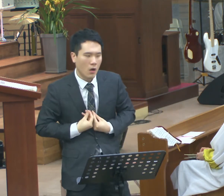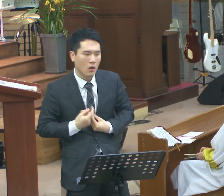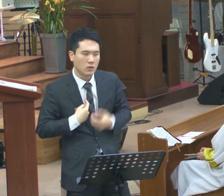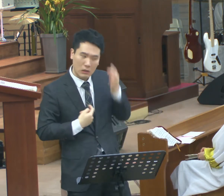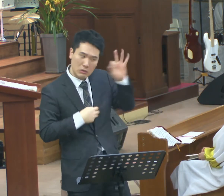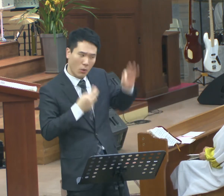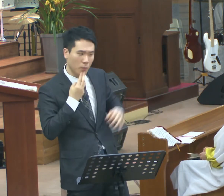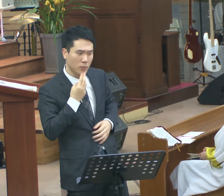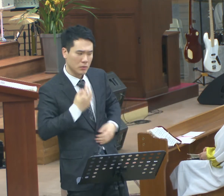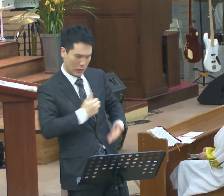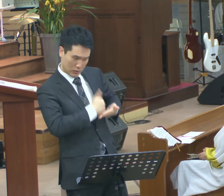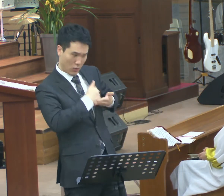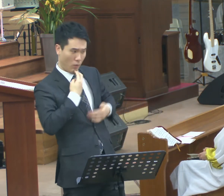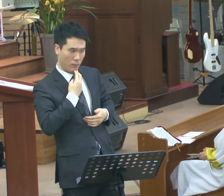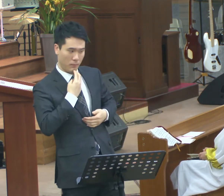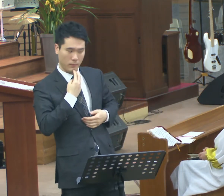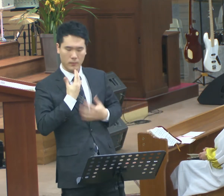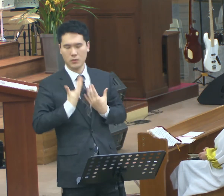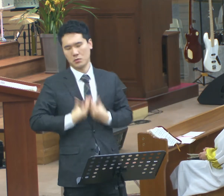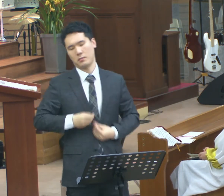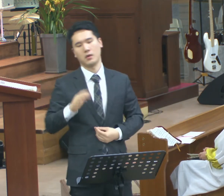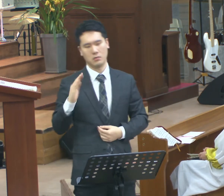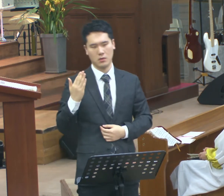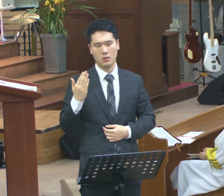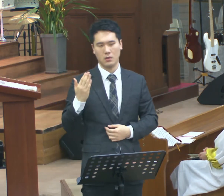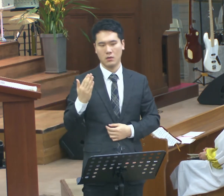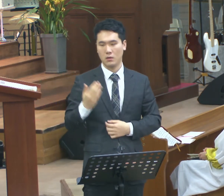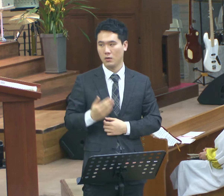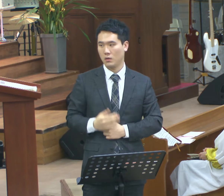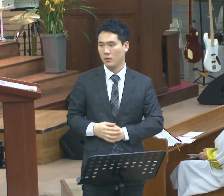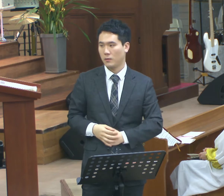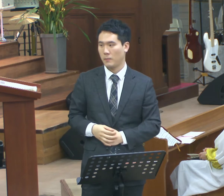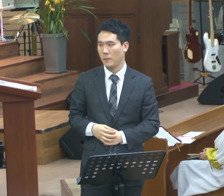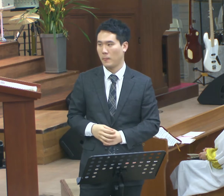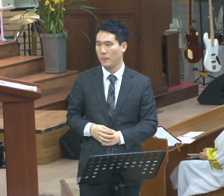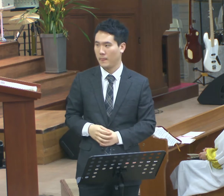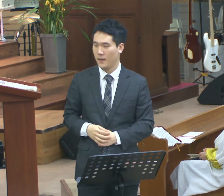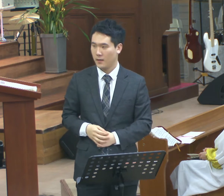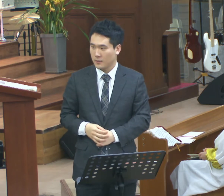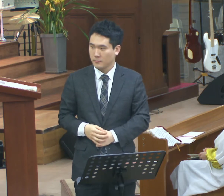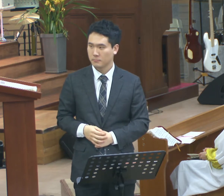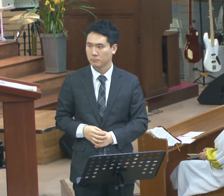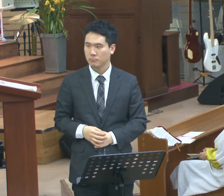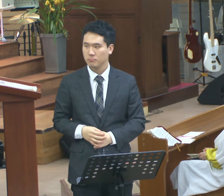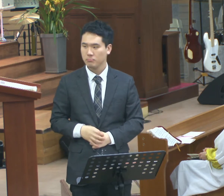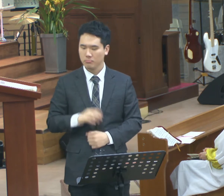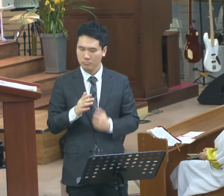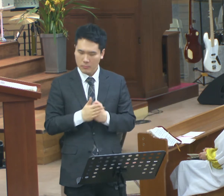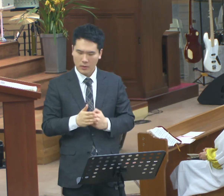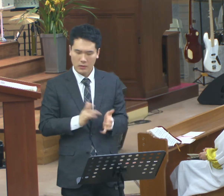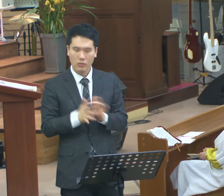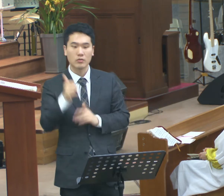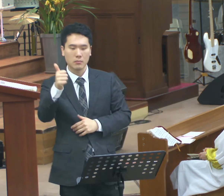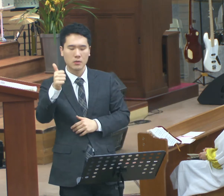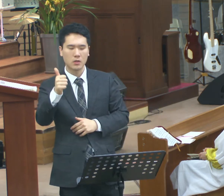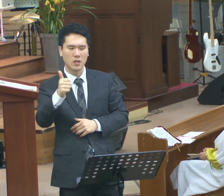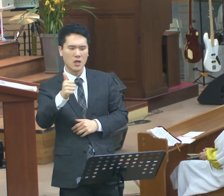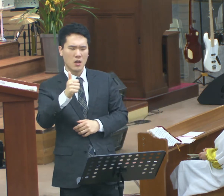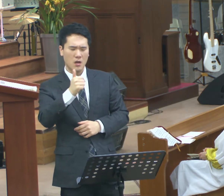뭐가 중요한 건지, 뭐가 가치가 있는 건지도 모르고 사람들이 오라는 대로 다 찾아다니다가 어느 날